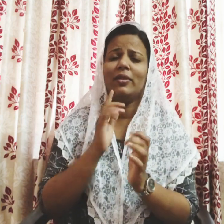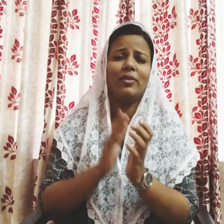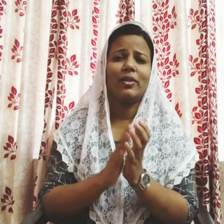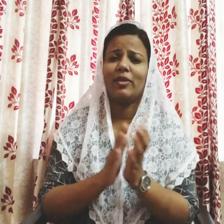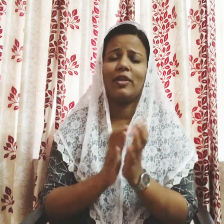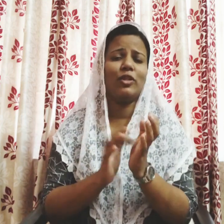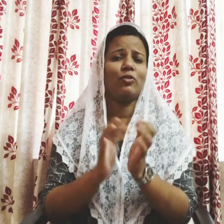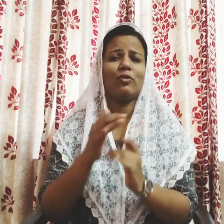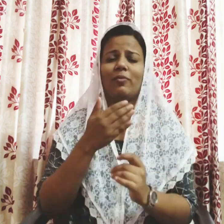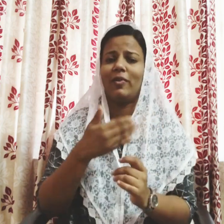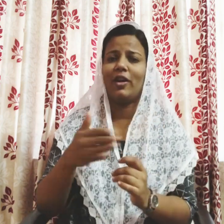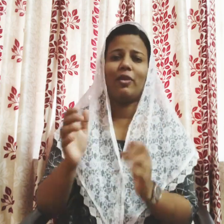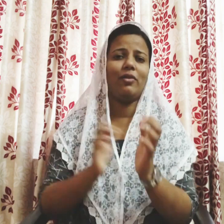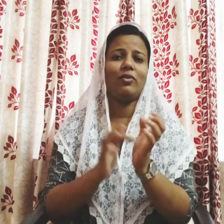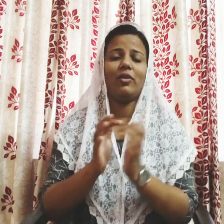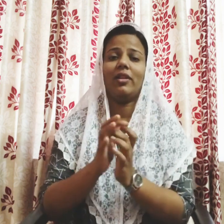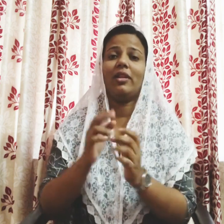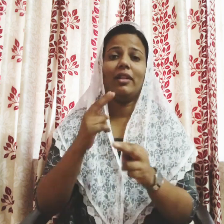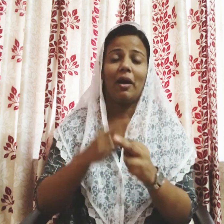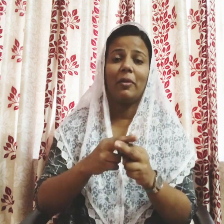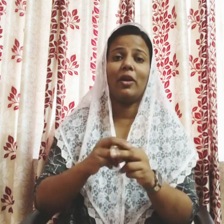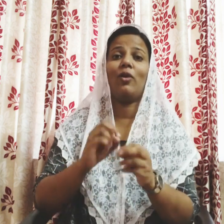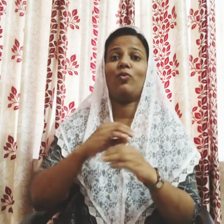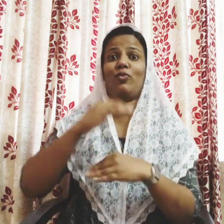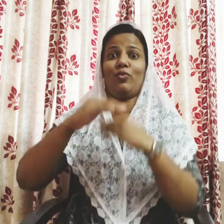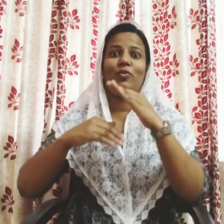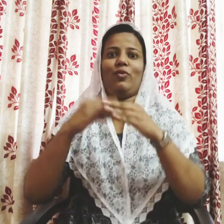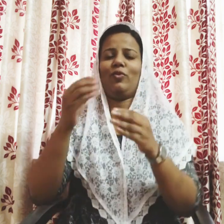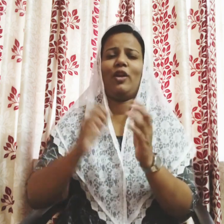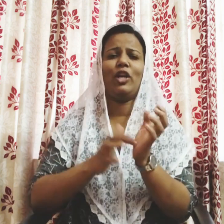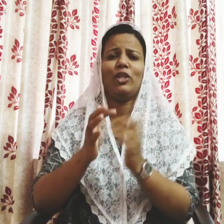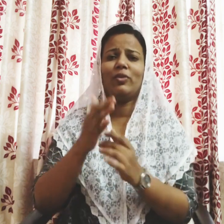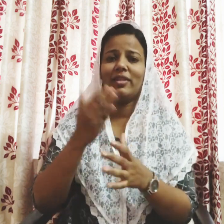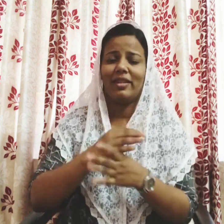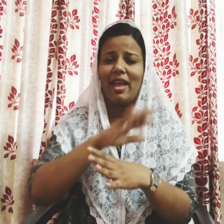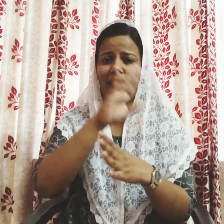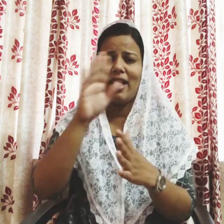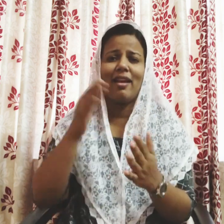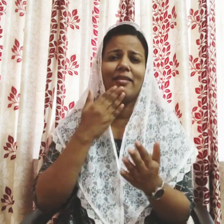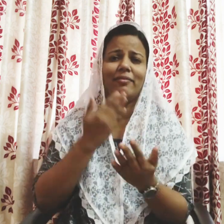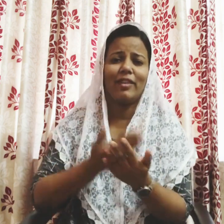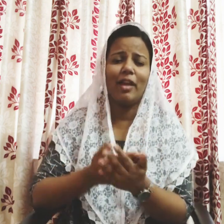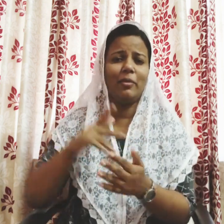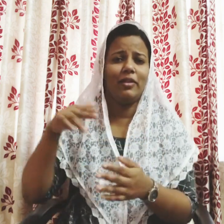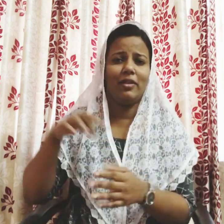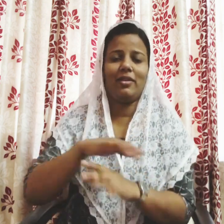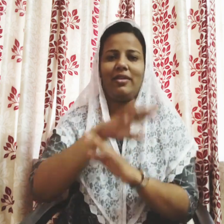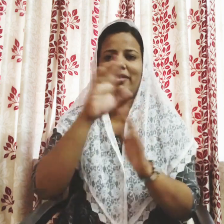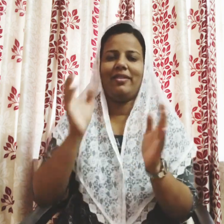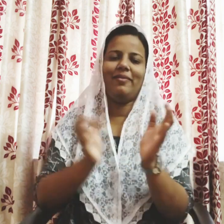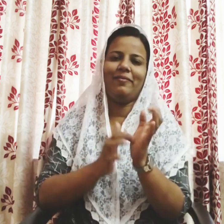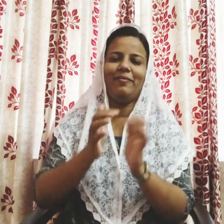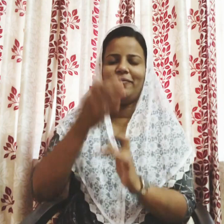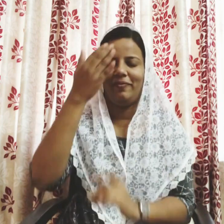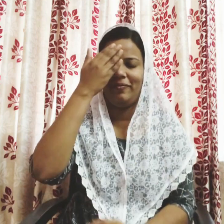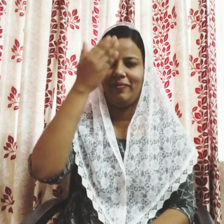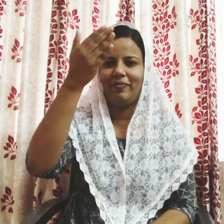സ്തുതിക്കുന്നു, വാഴ്ത്തുന്നു. അങ്ങയുടെ നാമത്തെ ഞങ്ങൾ ഉയർത്തുന്ന കർത്താവ്, അങ്ങ് ചെയ്ത എല്ലാ ഉപകാരങ്ങൾക്കും, അങ്ങ് നടത്തുന്ന വിധങ്ങൾക്കും ഒക്കെ ഞങ്ങൾ അങ്ങേക്ക് സ്തോത്രം ചെയ്യുന്നു.